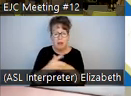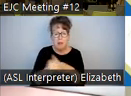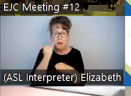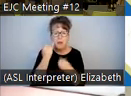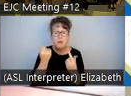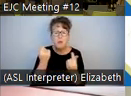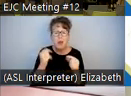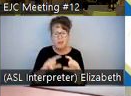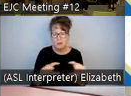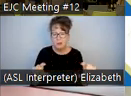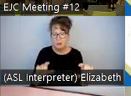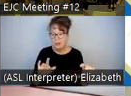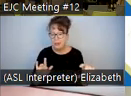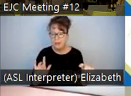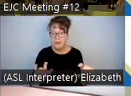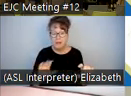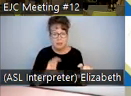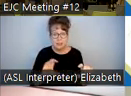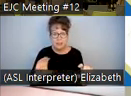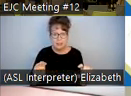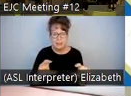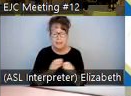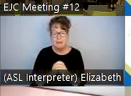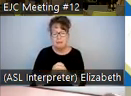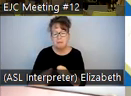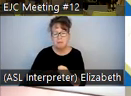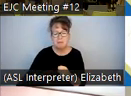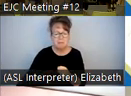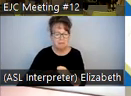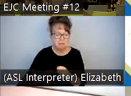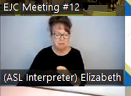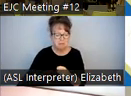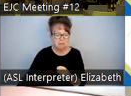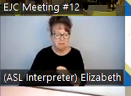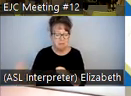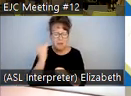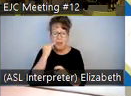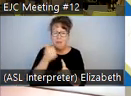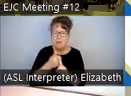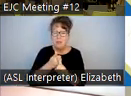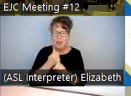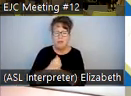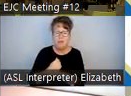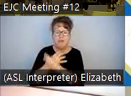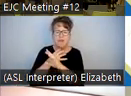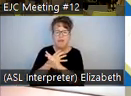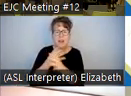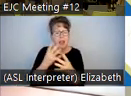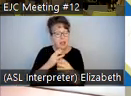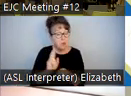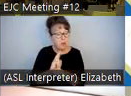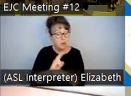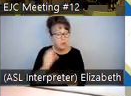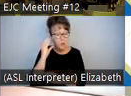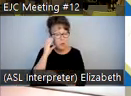español si están si necesitan leer lo que se está diciendo va a ser en inglés pero pueden apretar